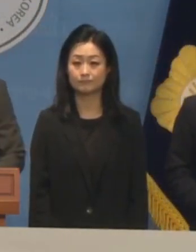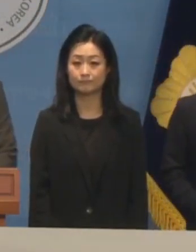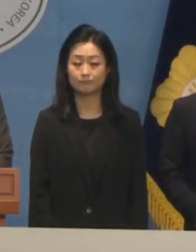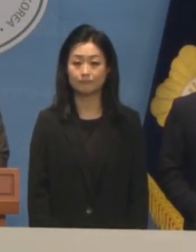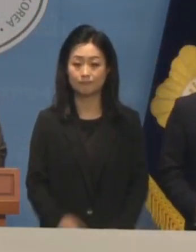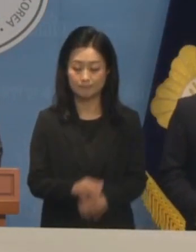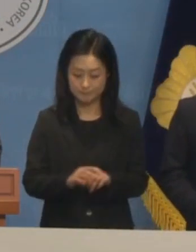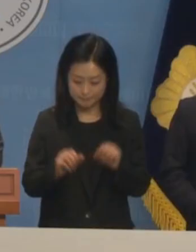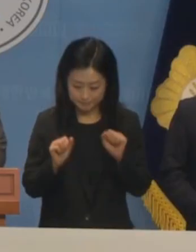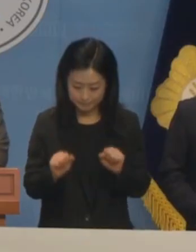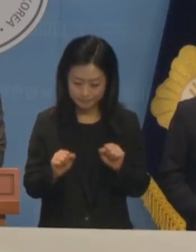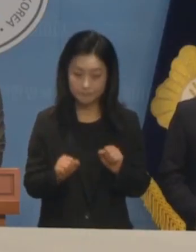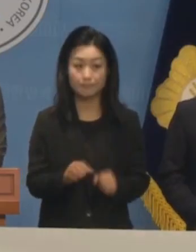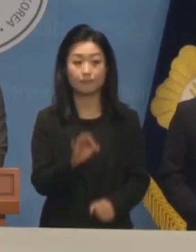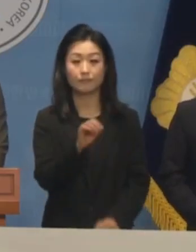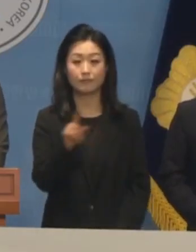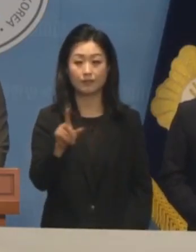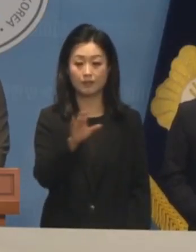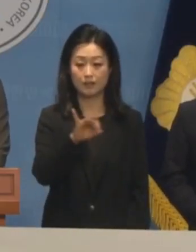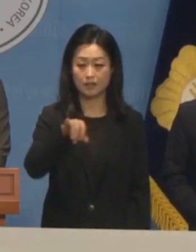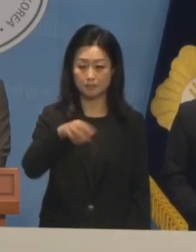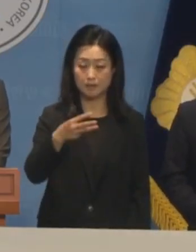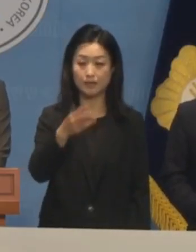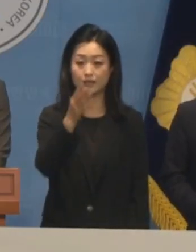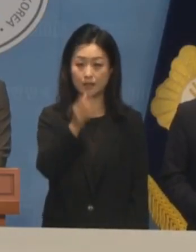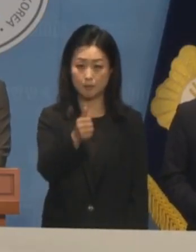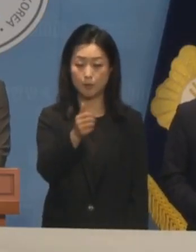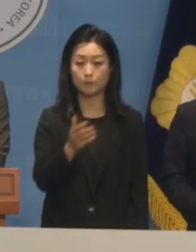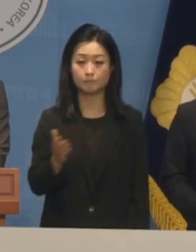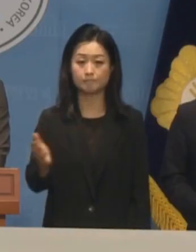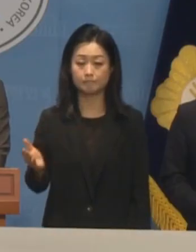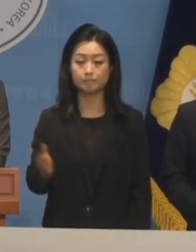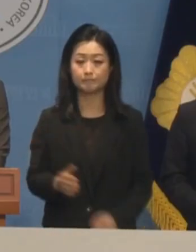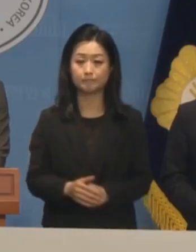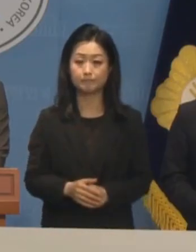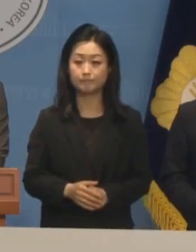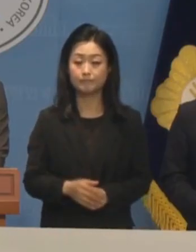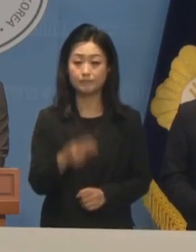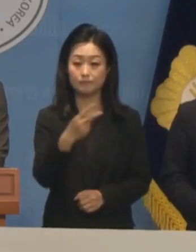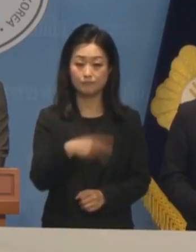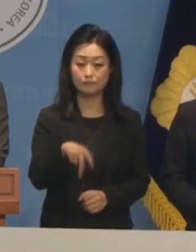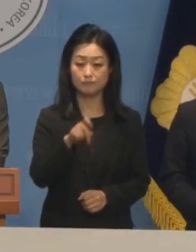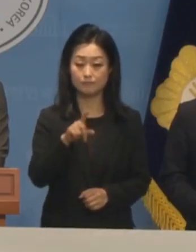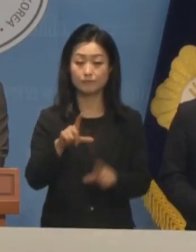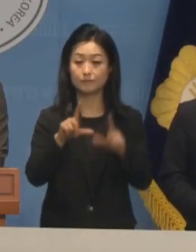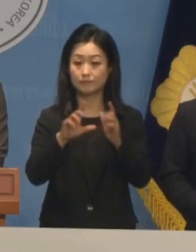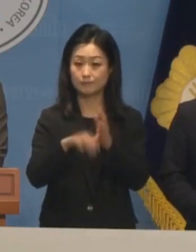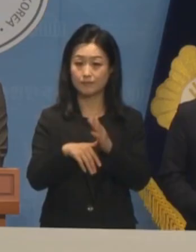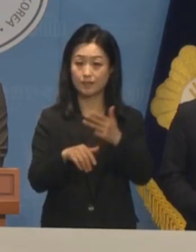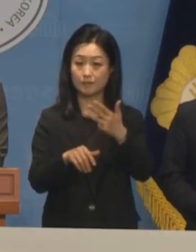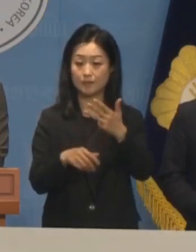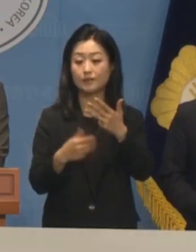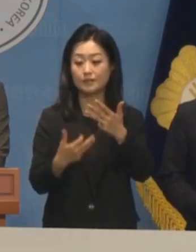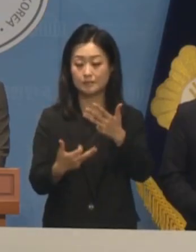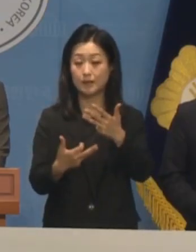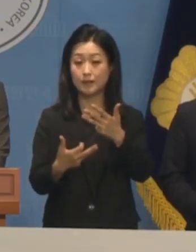네, 안녕하십니까. 아이밀 대표 김혜용입니다. 저희 아이밀은 2011년 8월